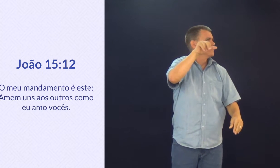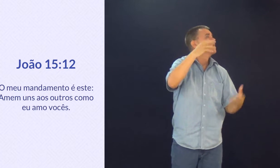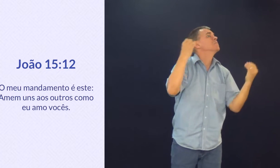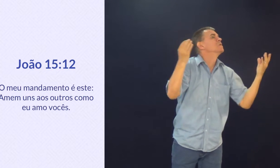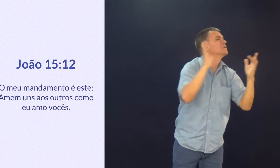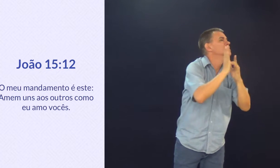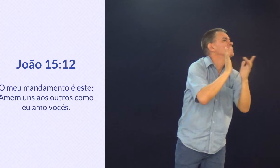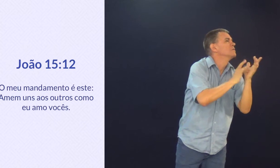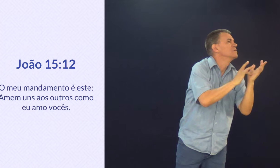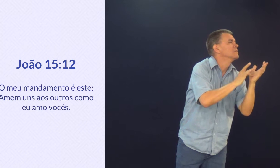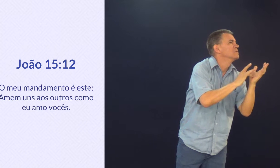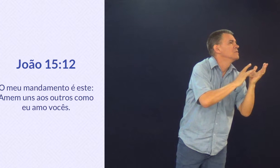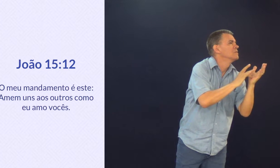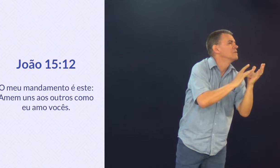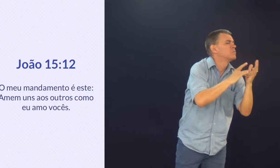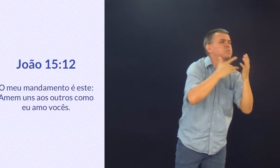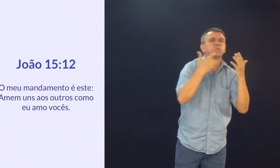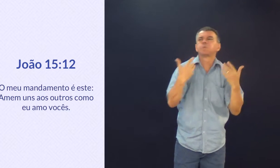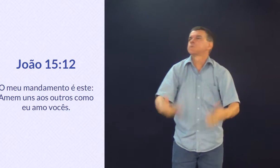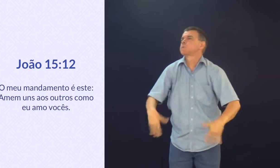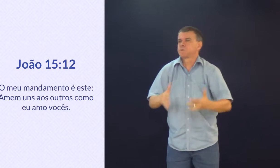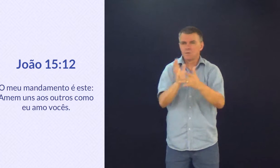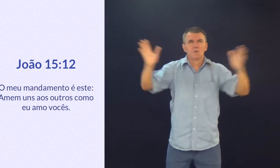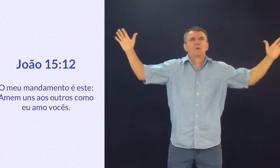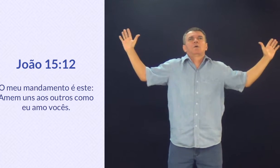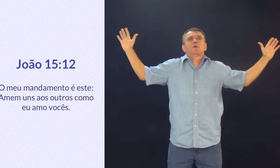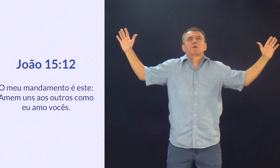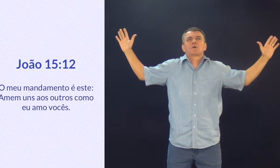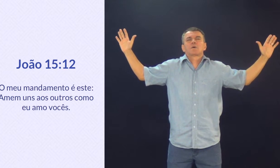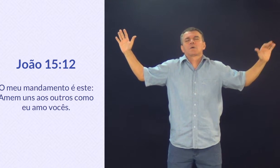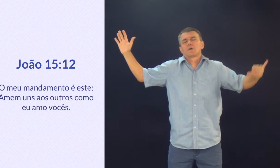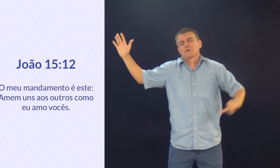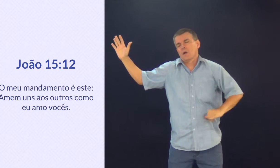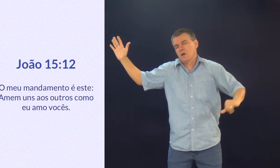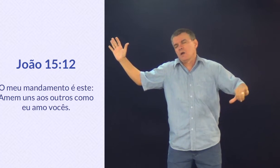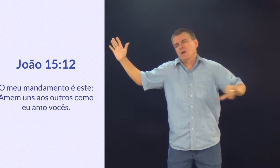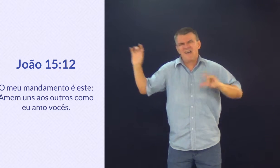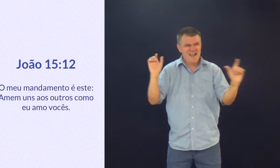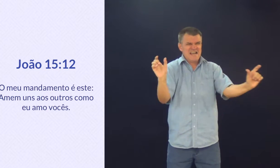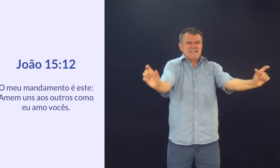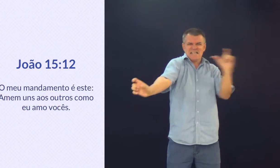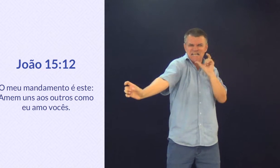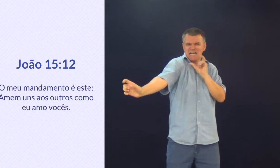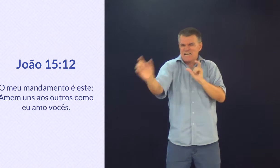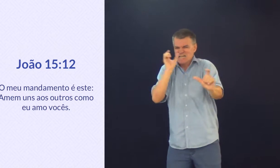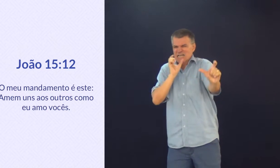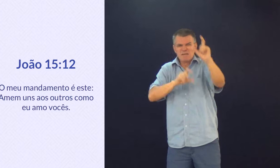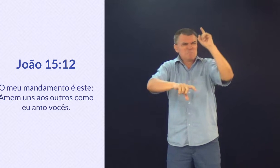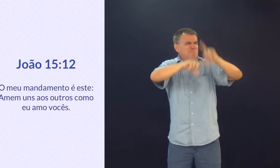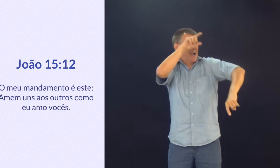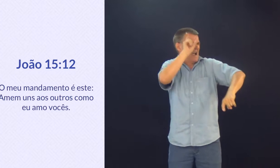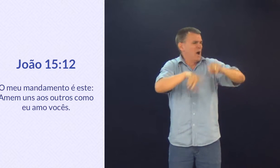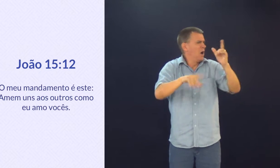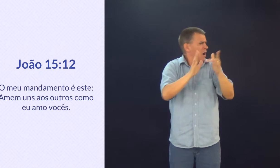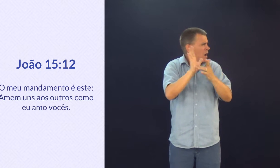as espinhas os cravos noite e ainda assim jesus amou as pessoas ele estava sendo aquelas palavras